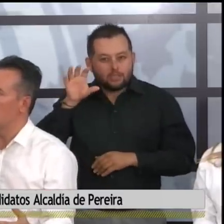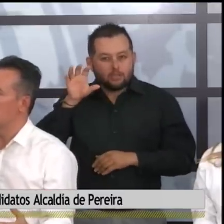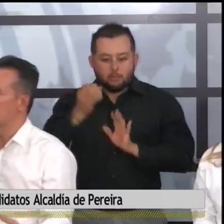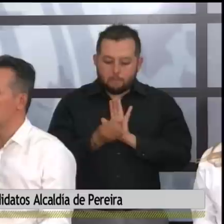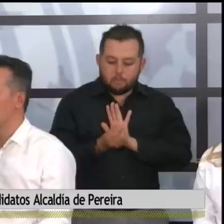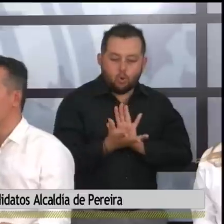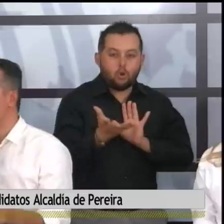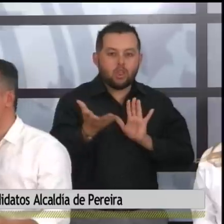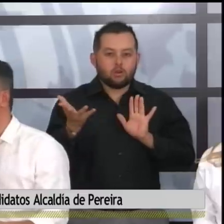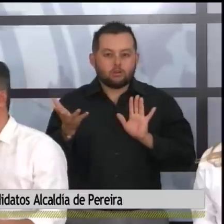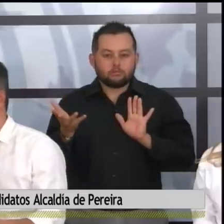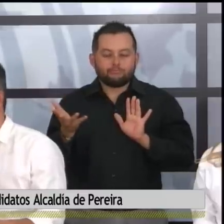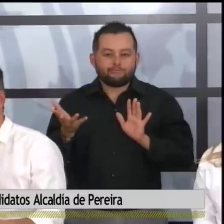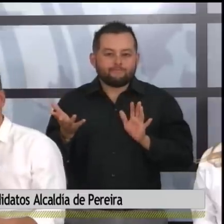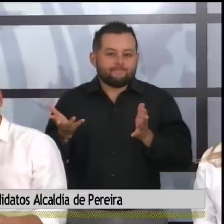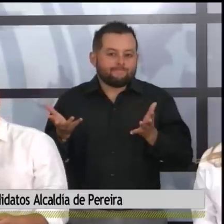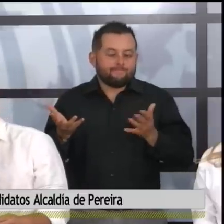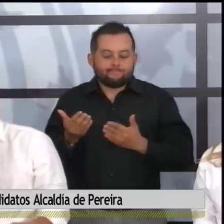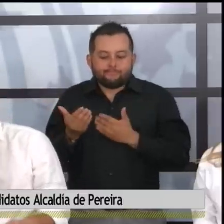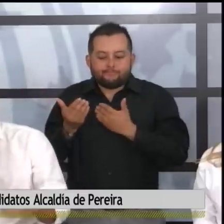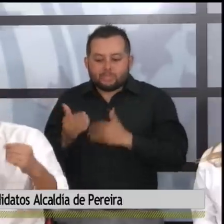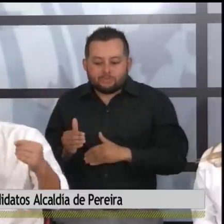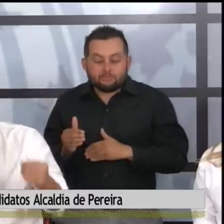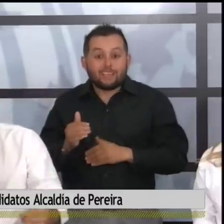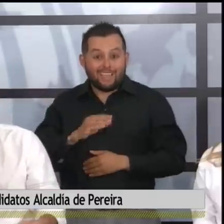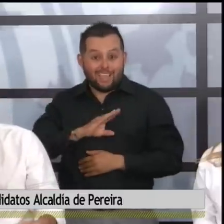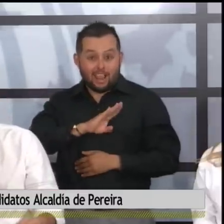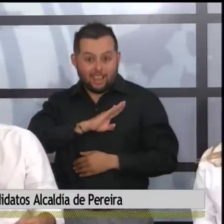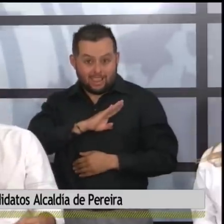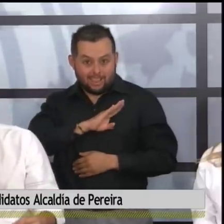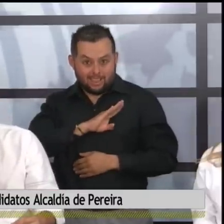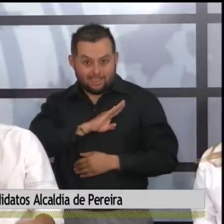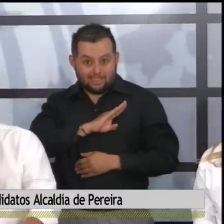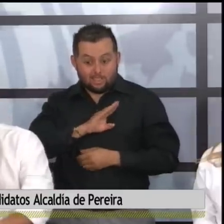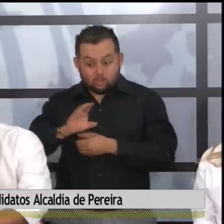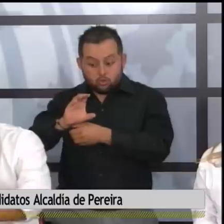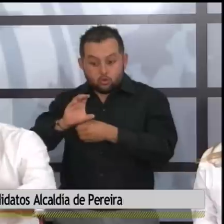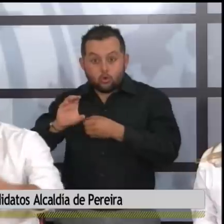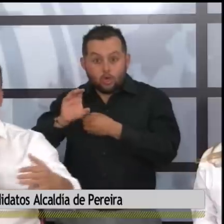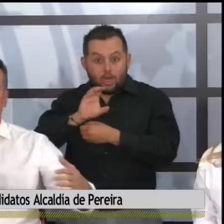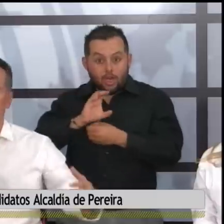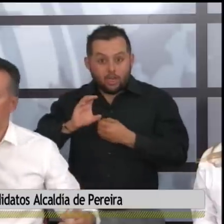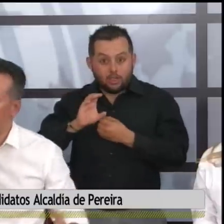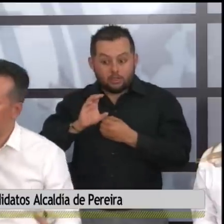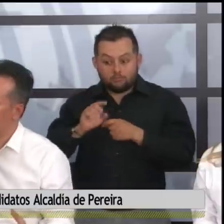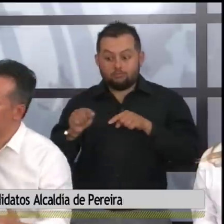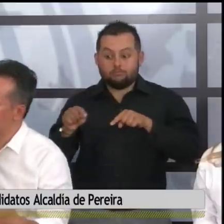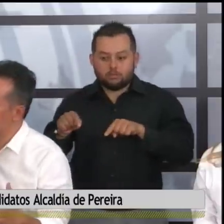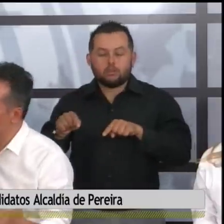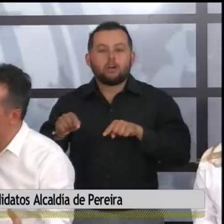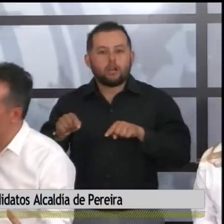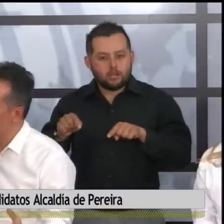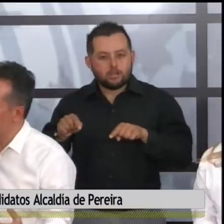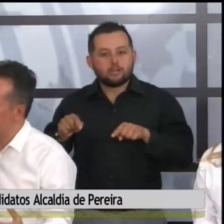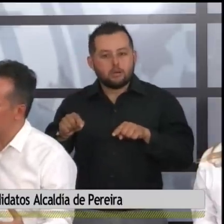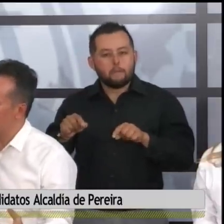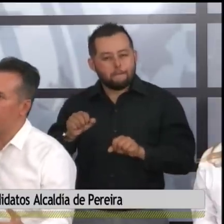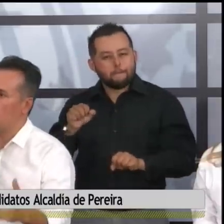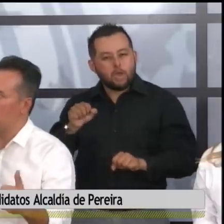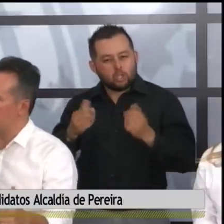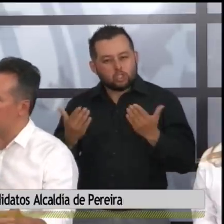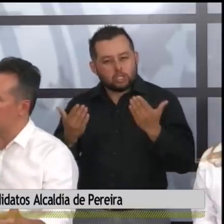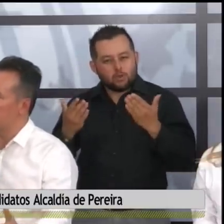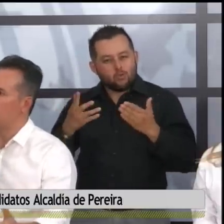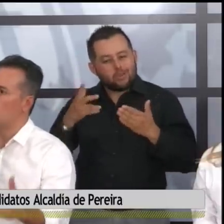público, son mínimas. Ser alcalde de una ciudad, pues allí se tiene toda la posibilidad de